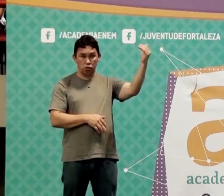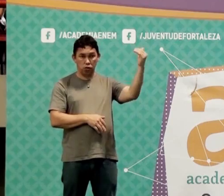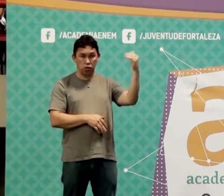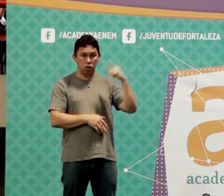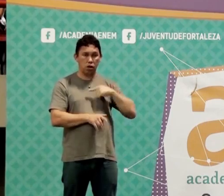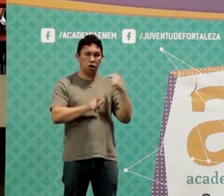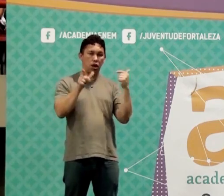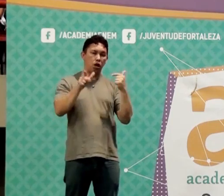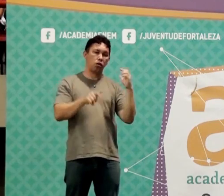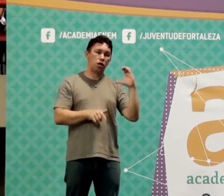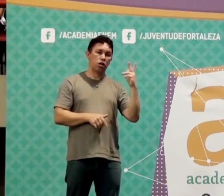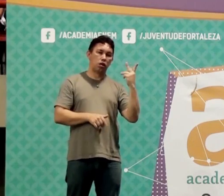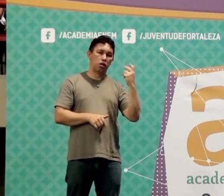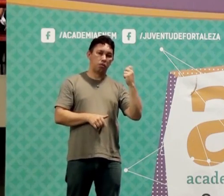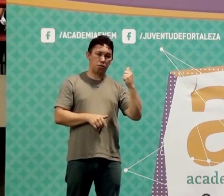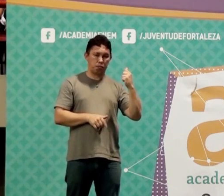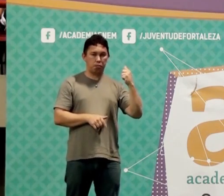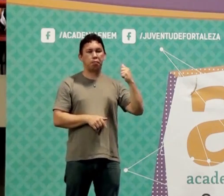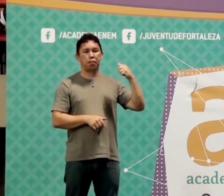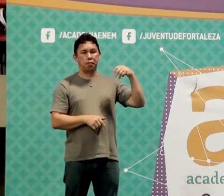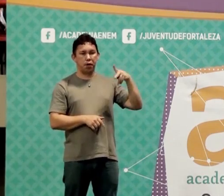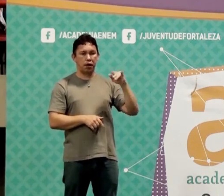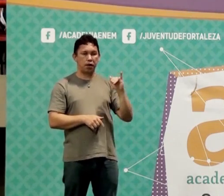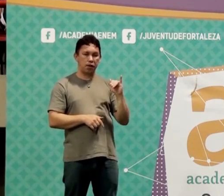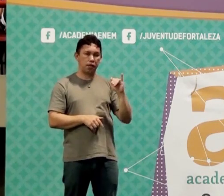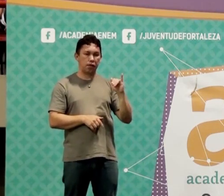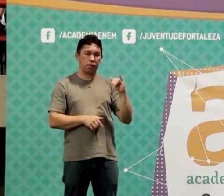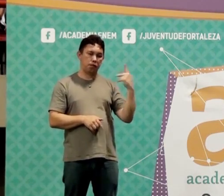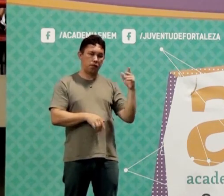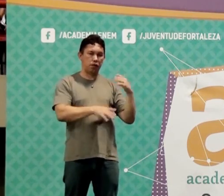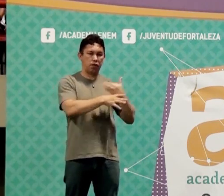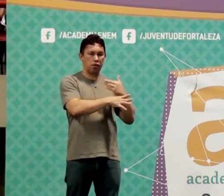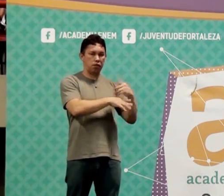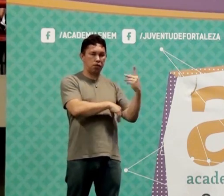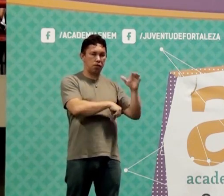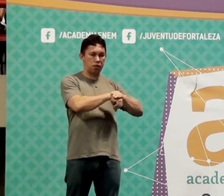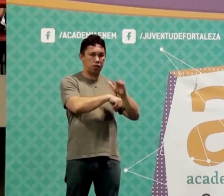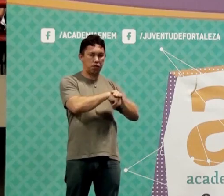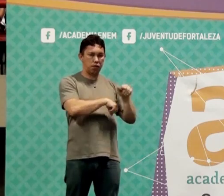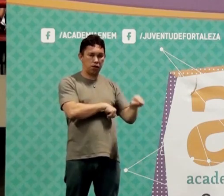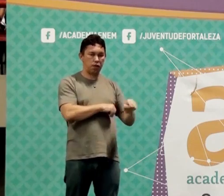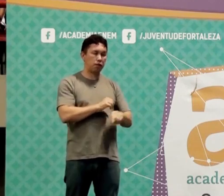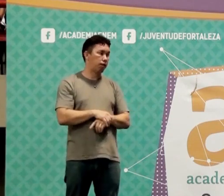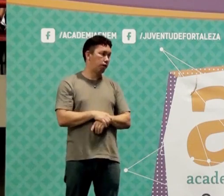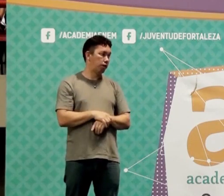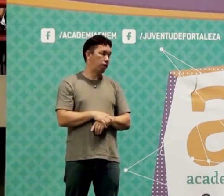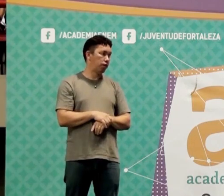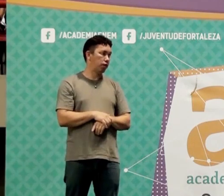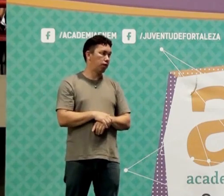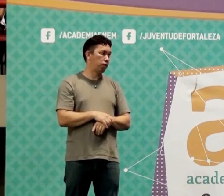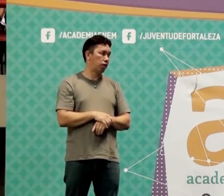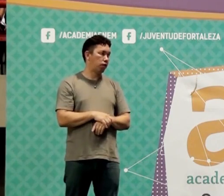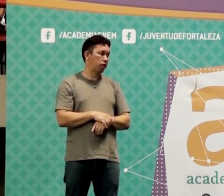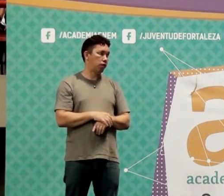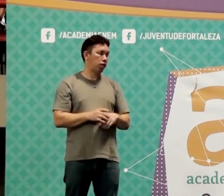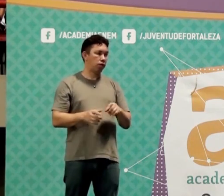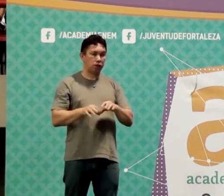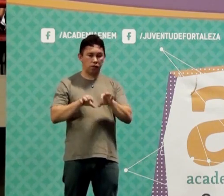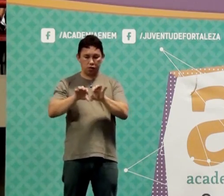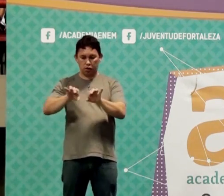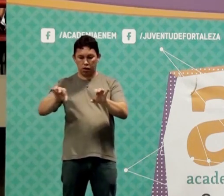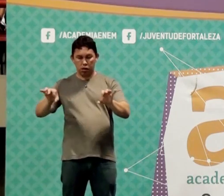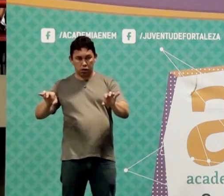comprar coco, porque nós seríamos a cidade do coco. Aí você ia para Natal, Natal tem outro produto, você ia para